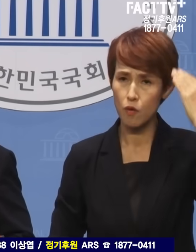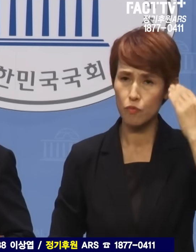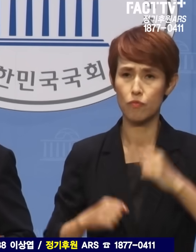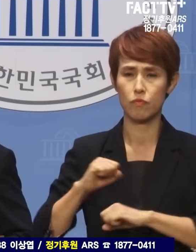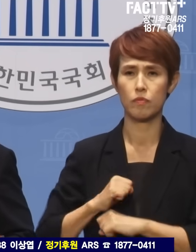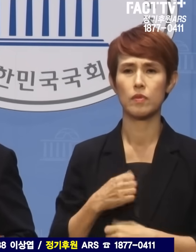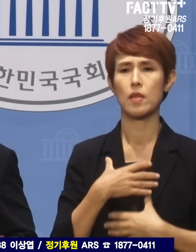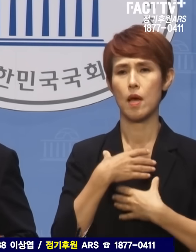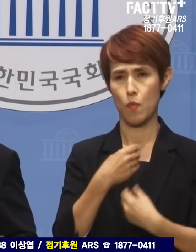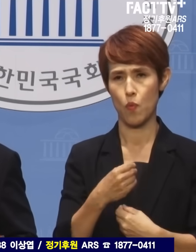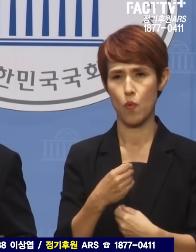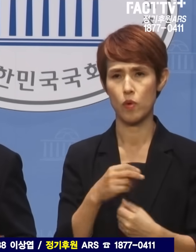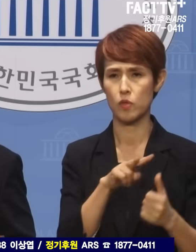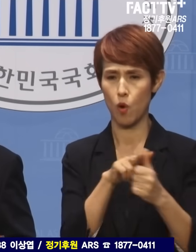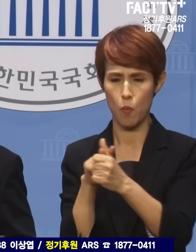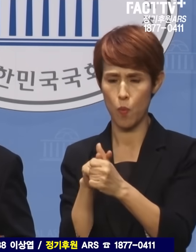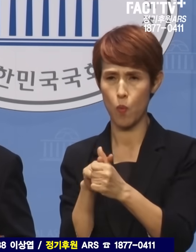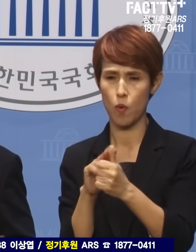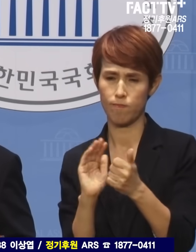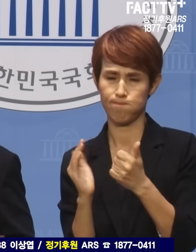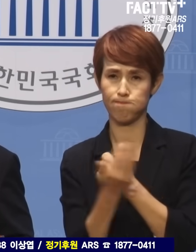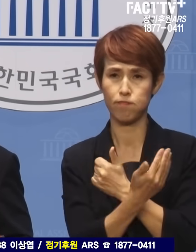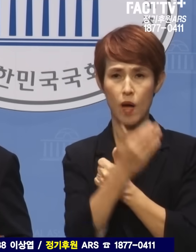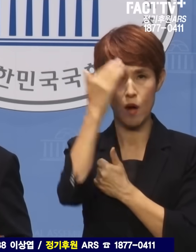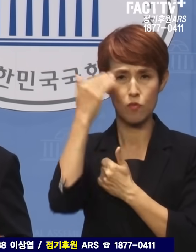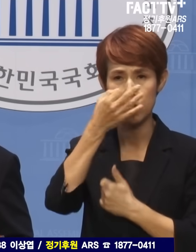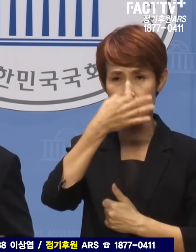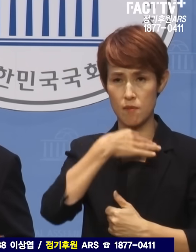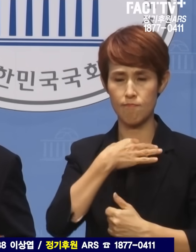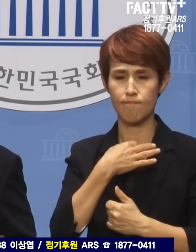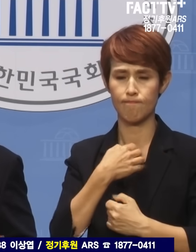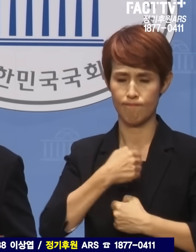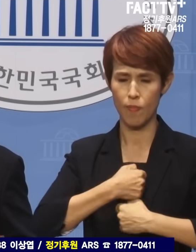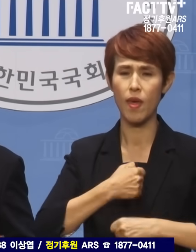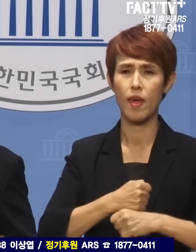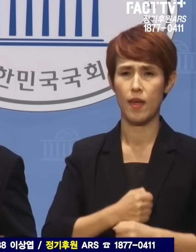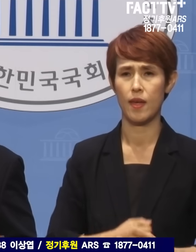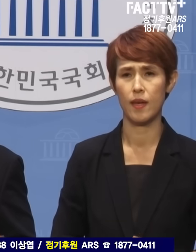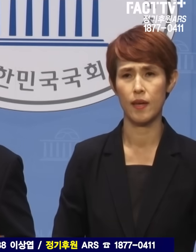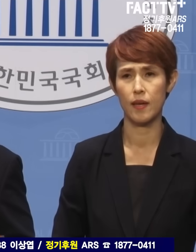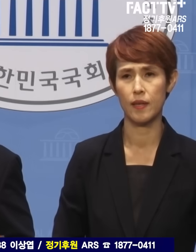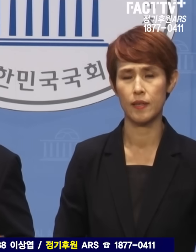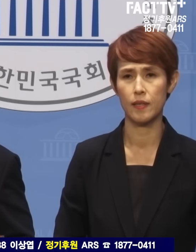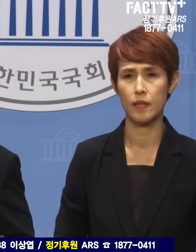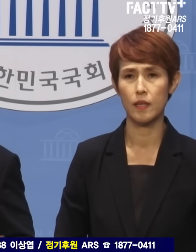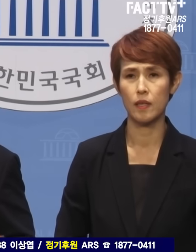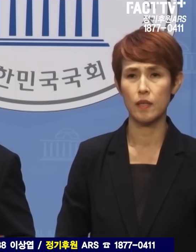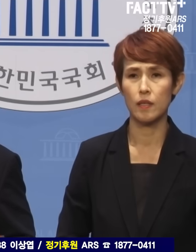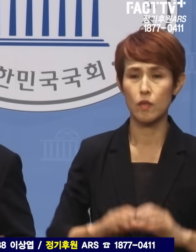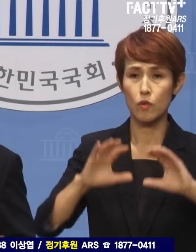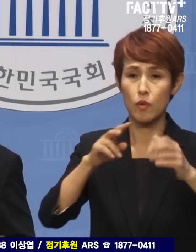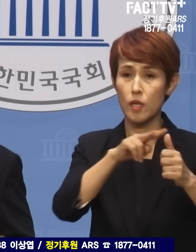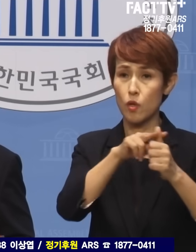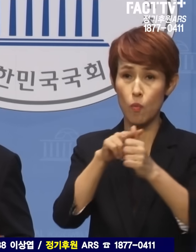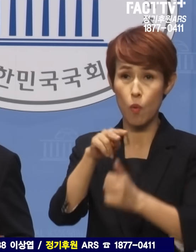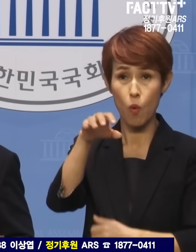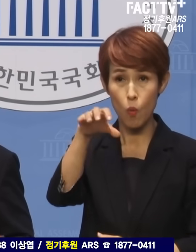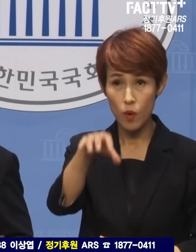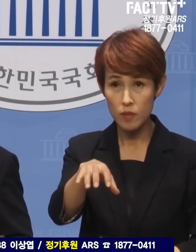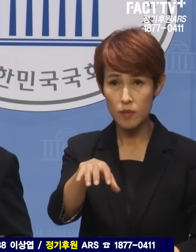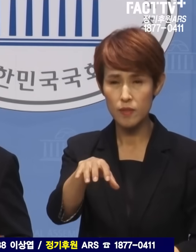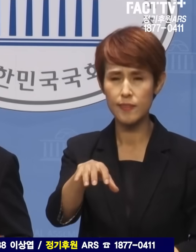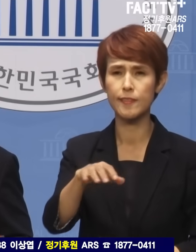우리의 정보를 지켜서 대한민국의 국익을 수없도록 하겠습니다 아울로 국가 정보원은 그 어느